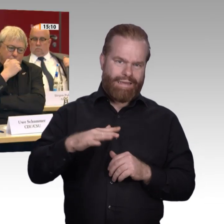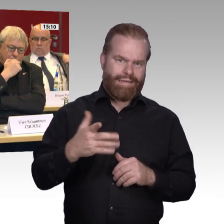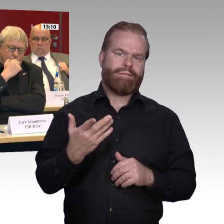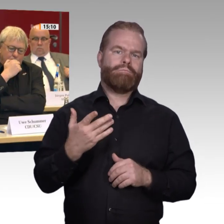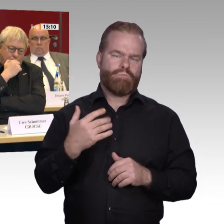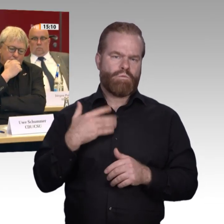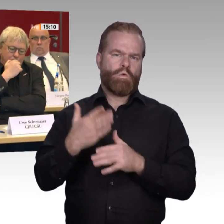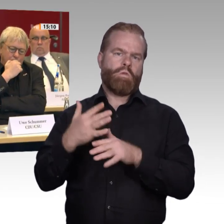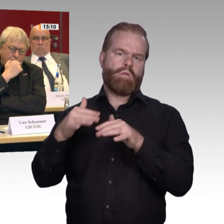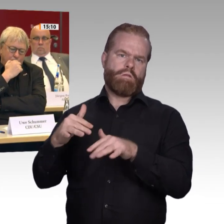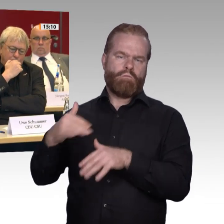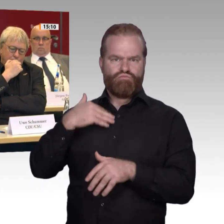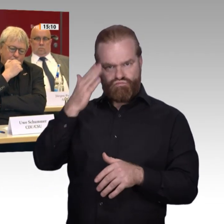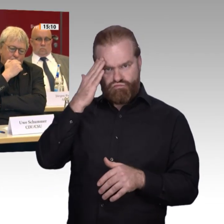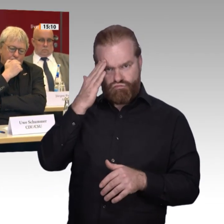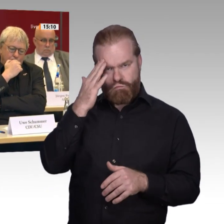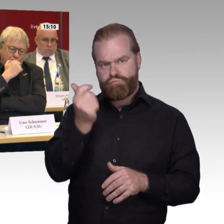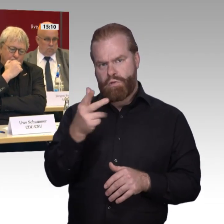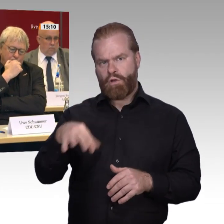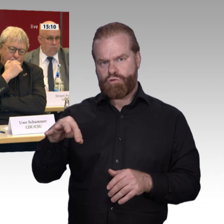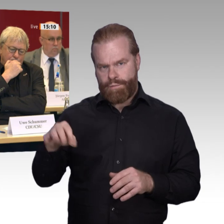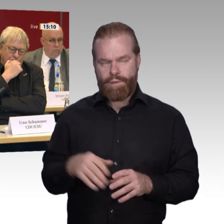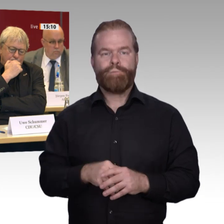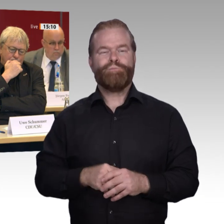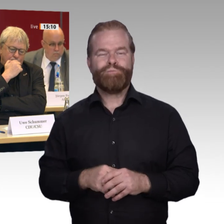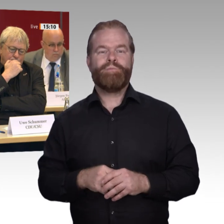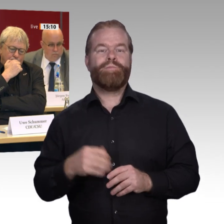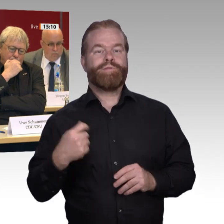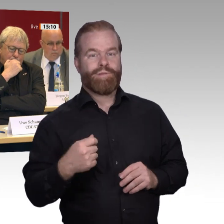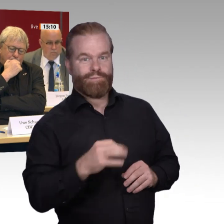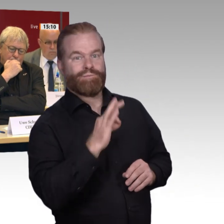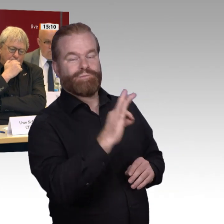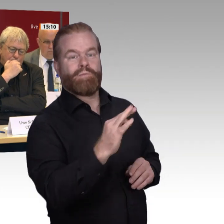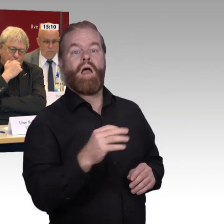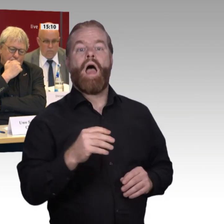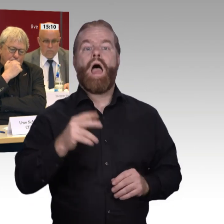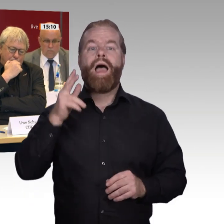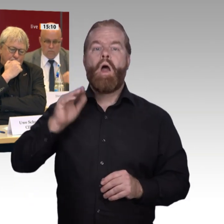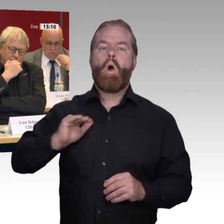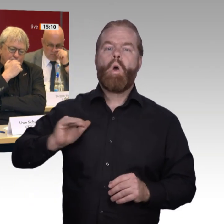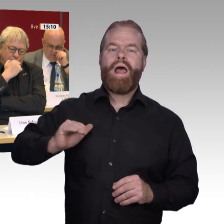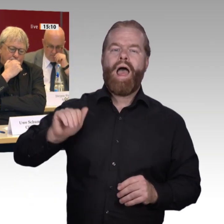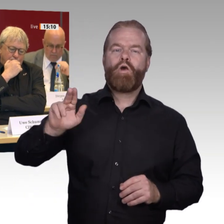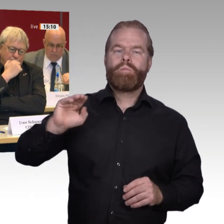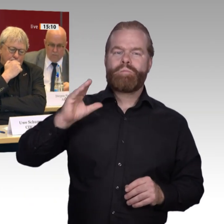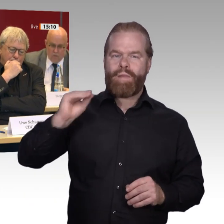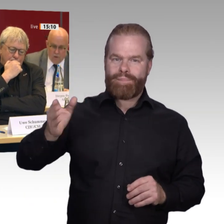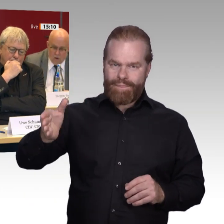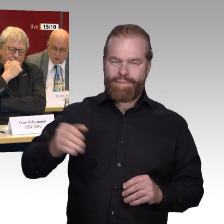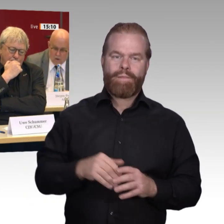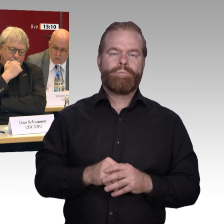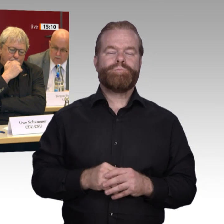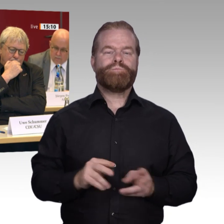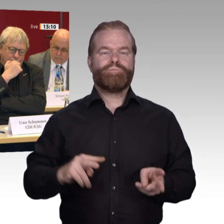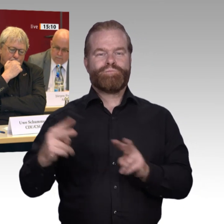Ich hätte jeweils eine Frage an die BAGFW und an die Bundesvereinigung Lebenshilfe e.V. Halten Sie es für